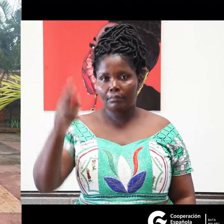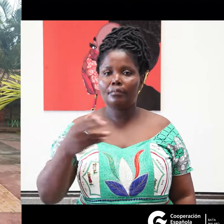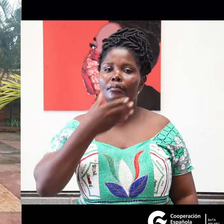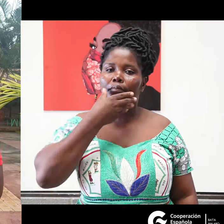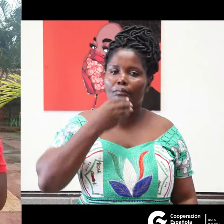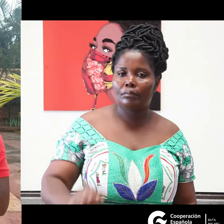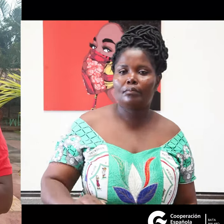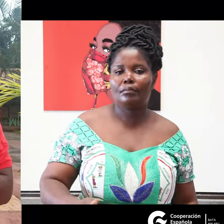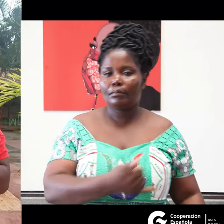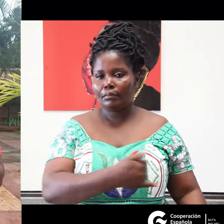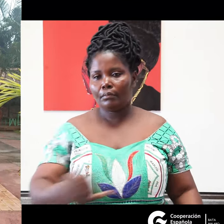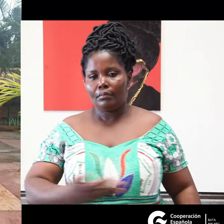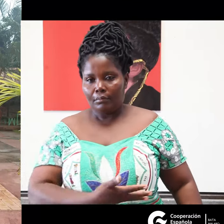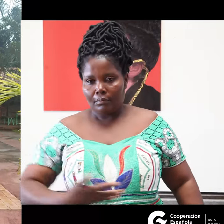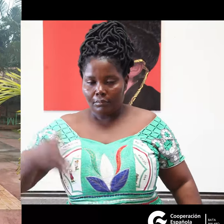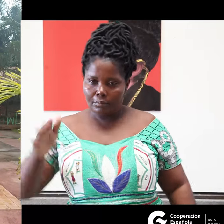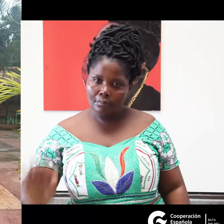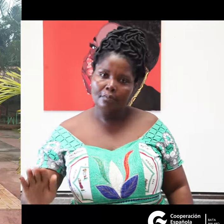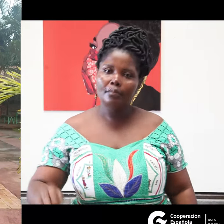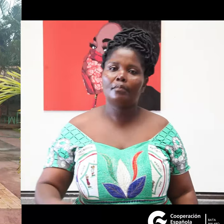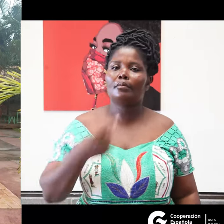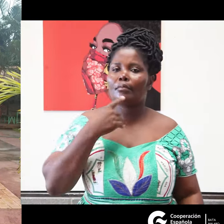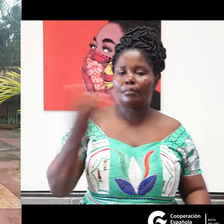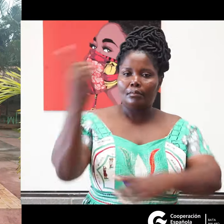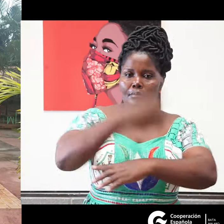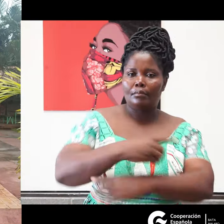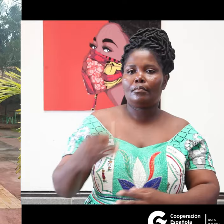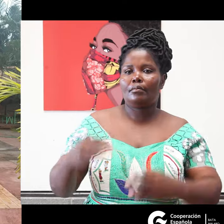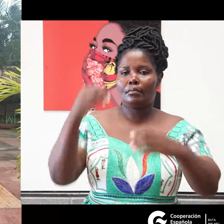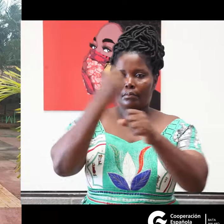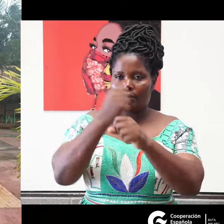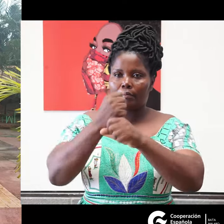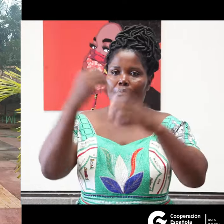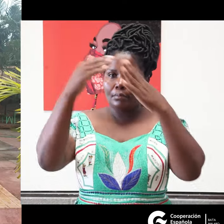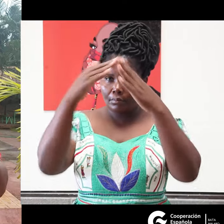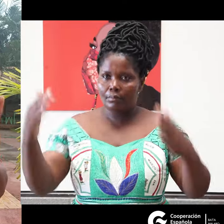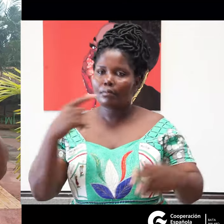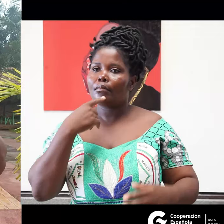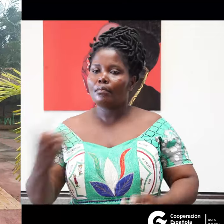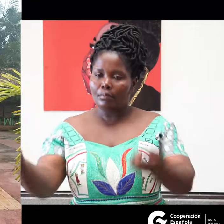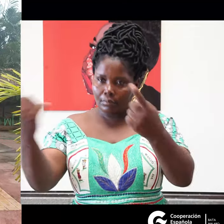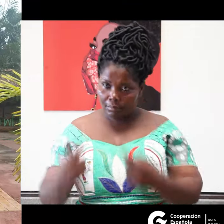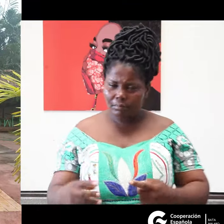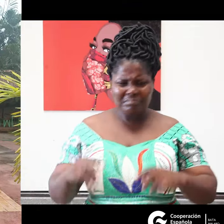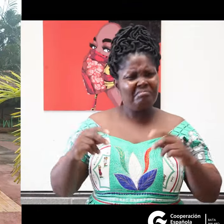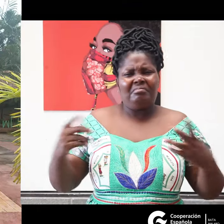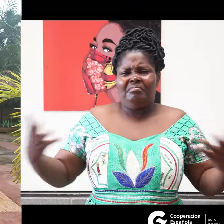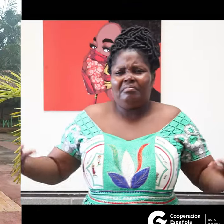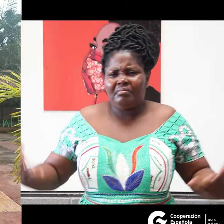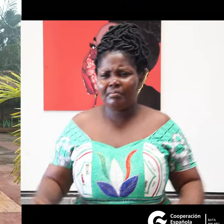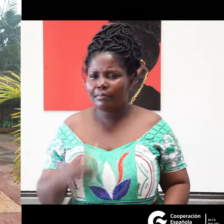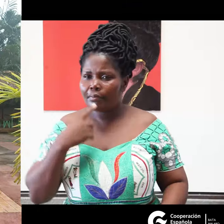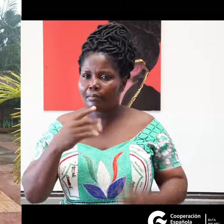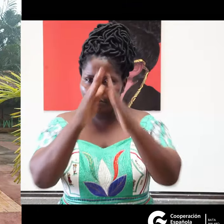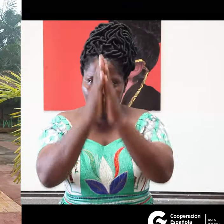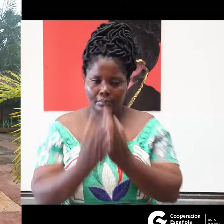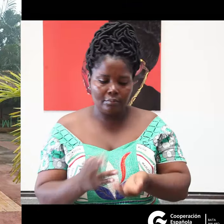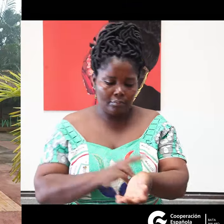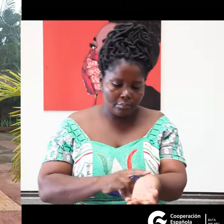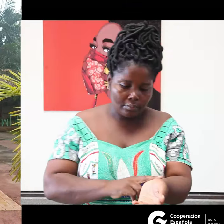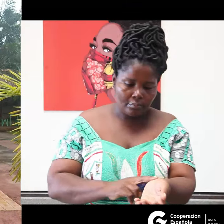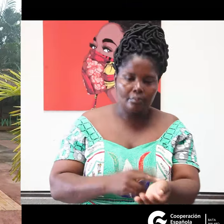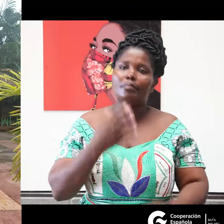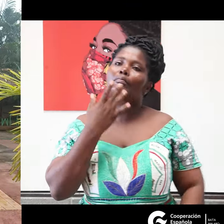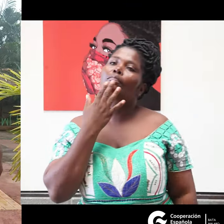Hola chicos y chicas, un día más que cooperamos desde casa. Hoy les traigo algo increíble, el libro negro de